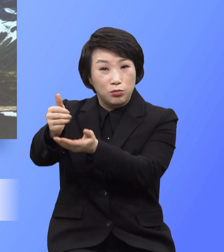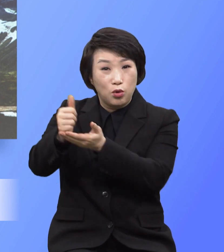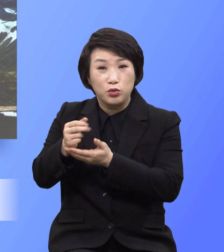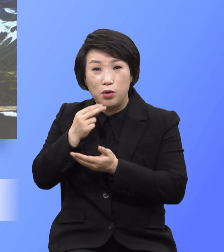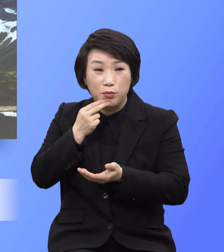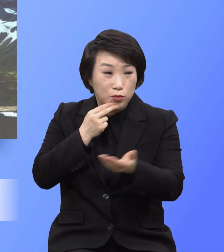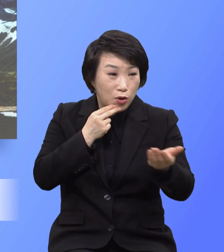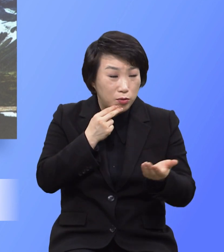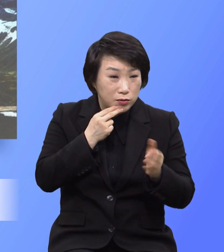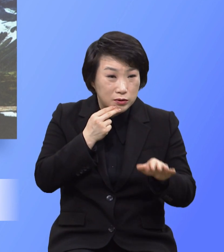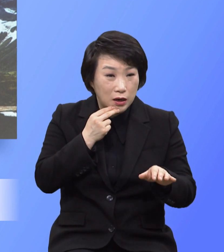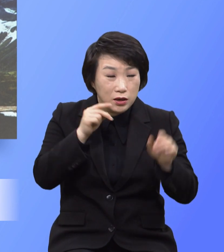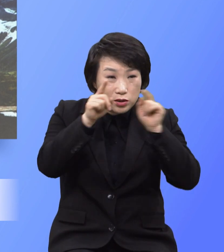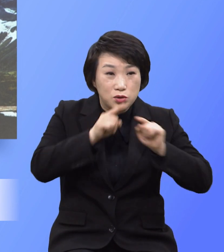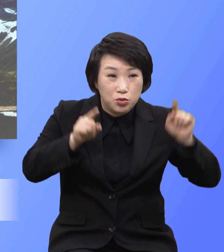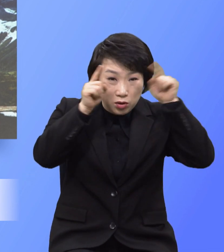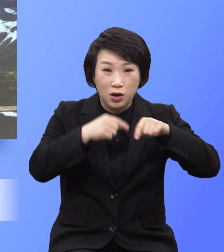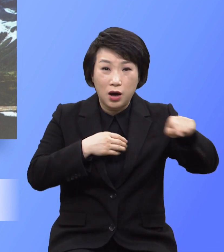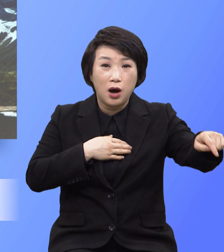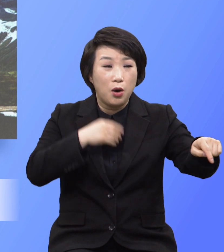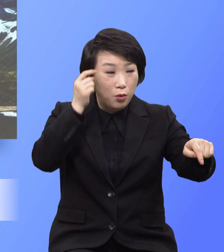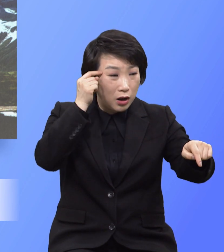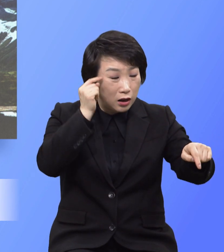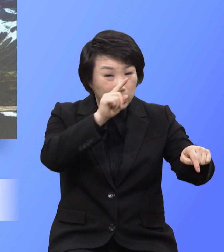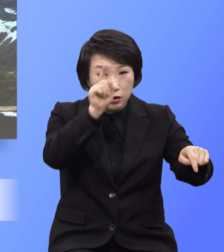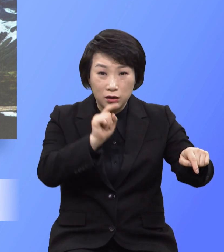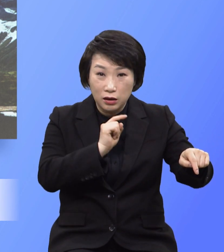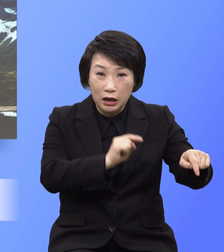없으면 이렇게 지옥 가야 되느냐?